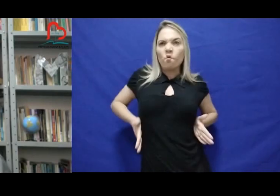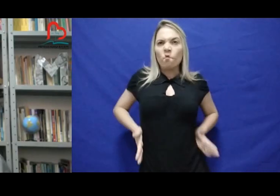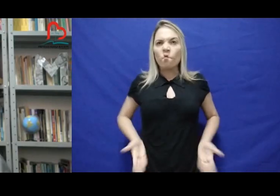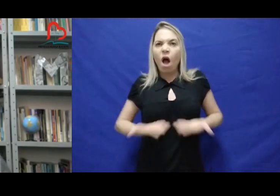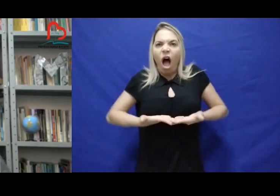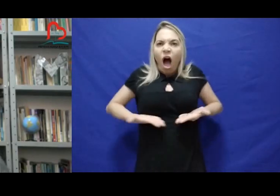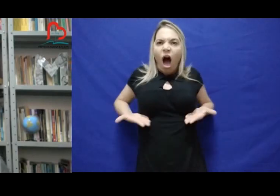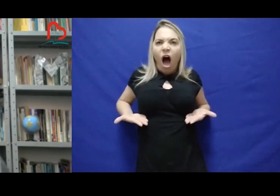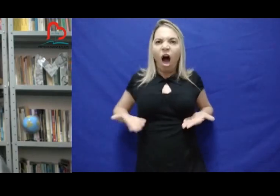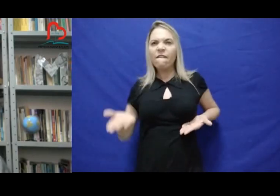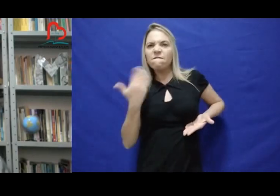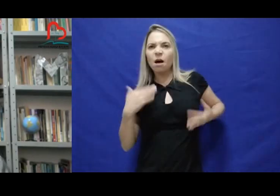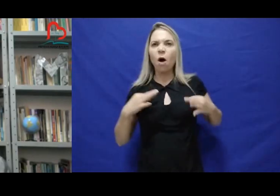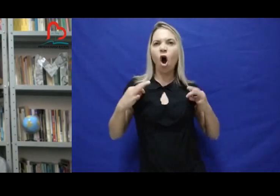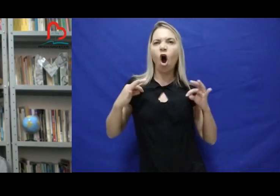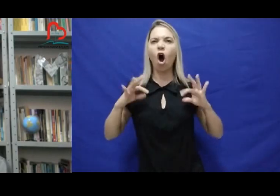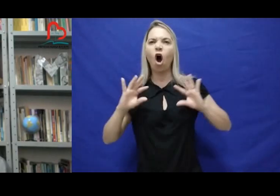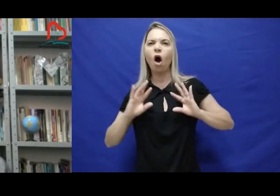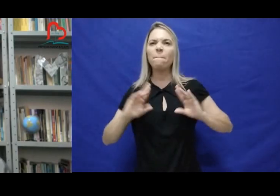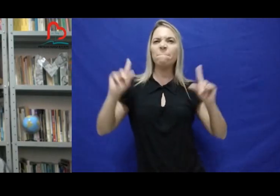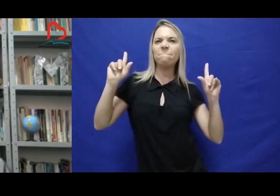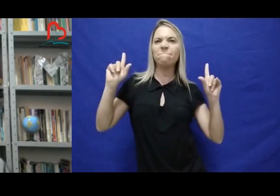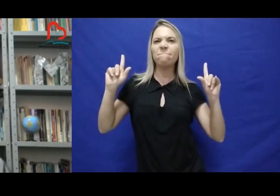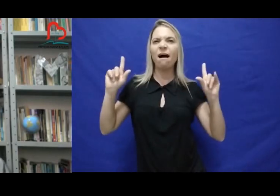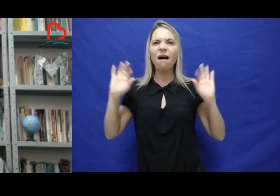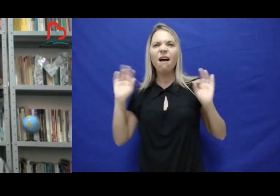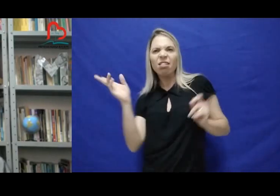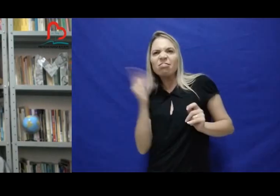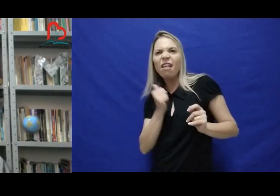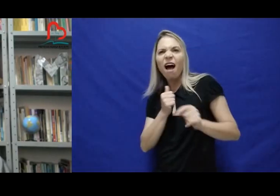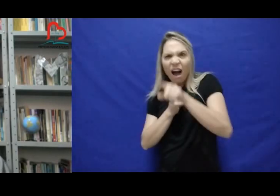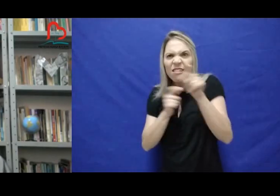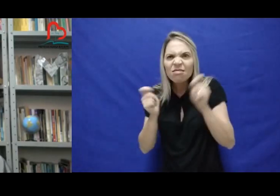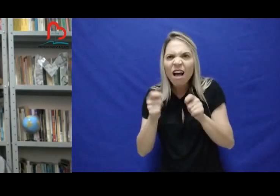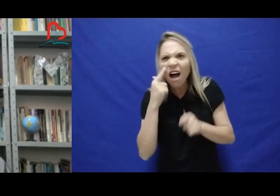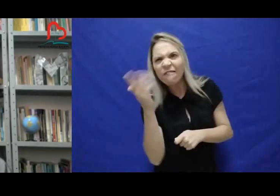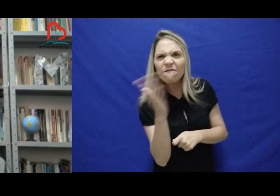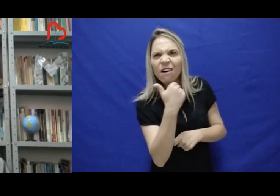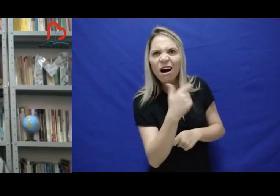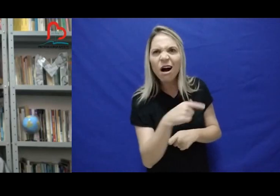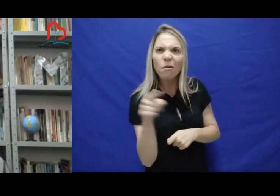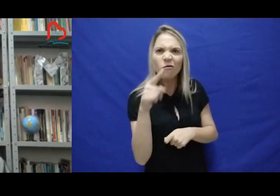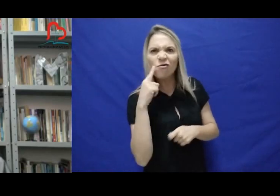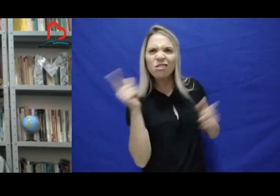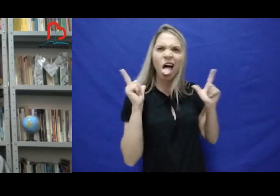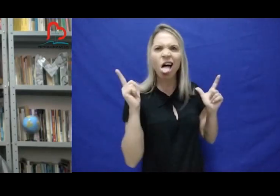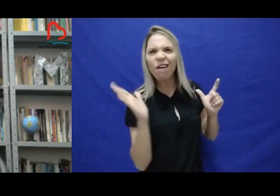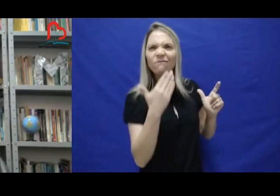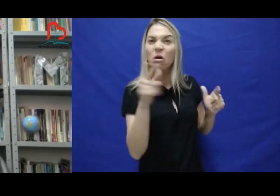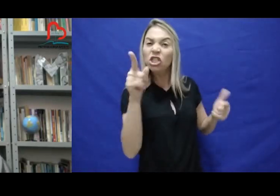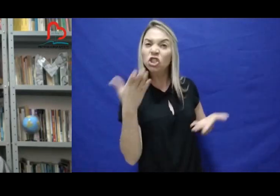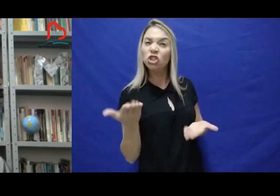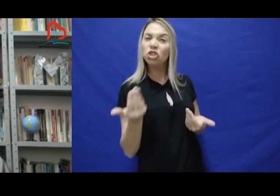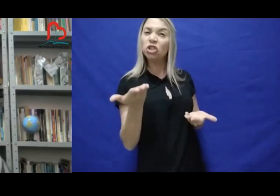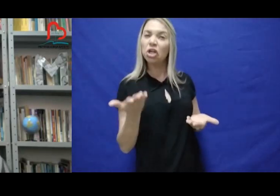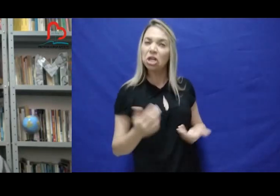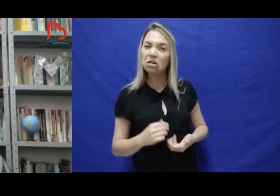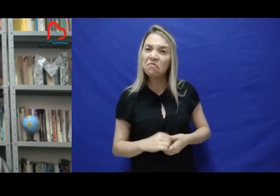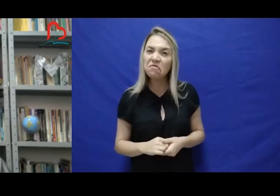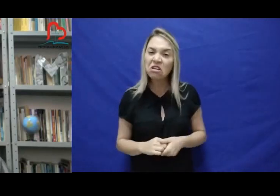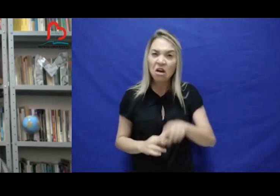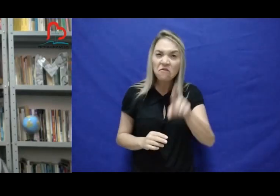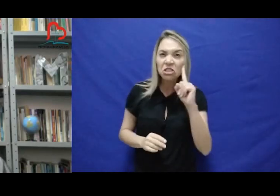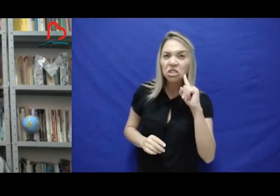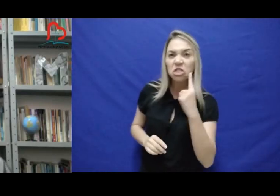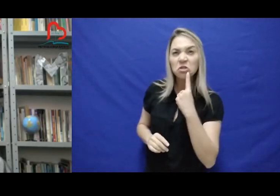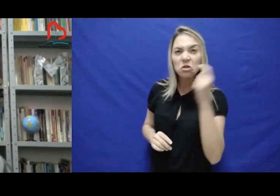todos vejam que você ainda é bela, que você ainda é forte. Mostre que você sabe, que você é capaz, que do